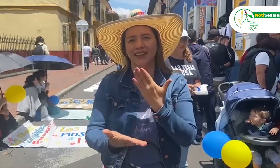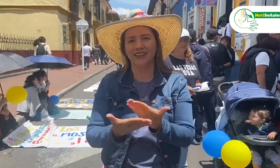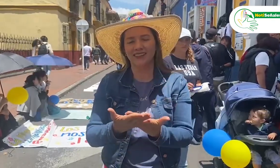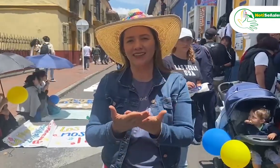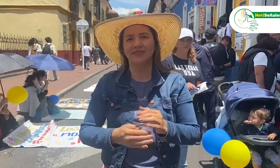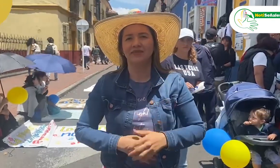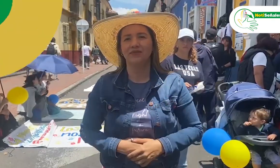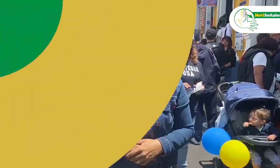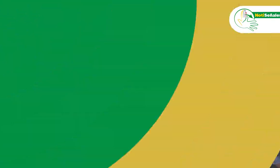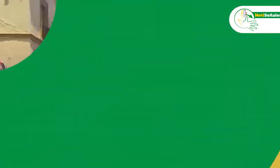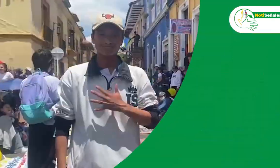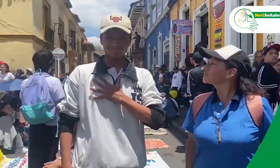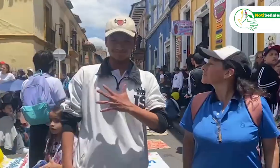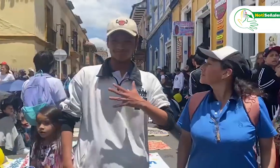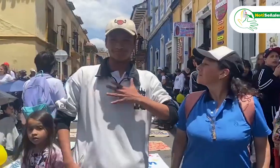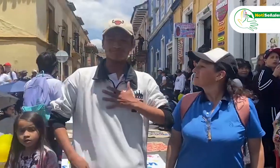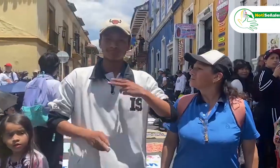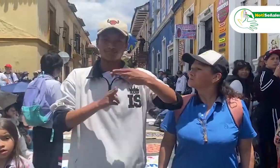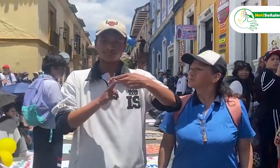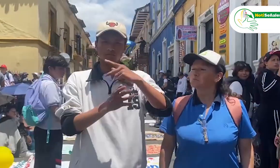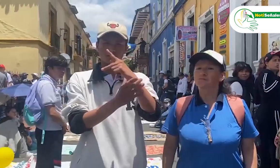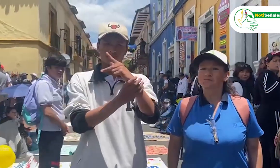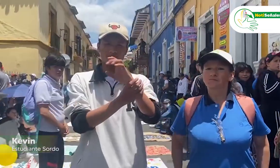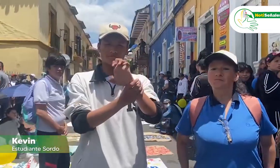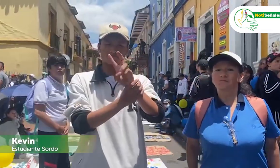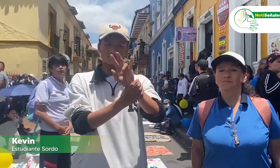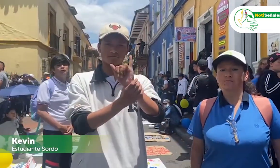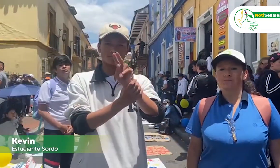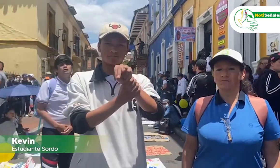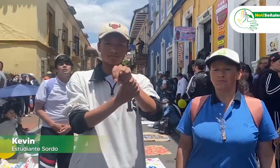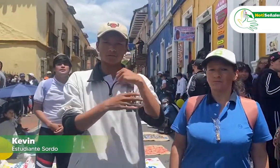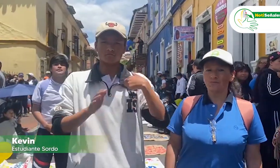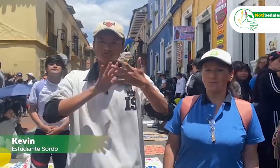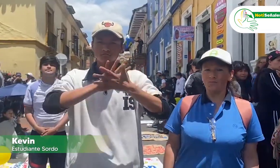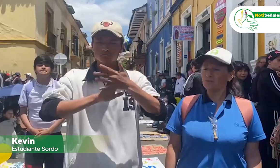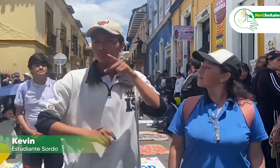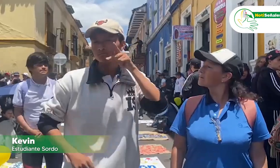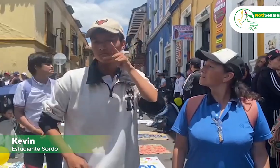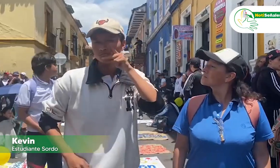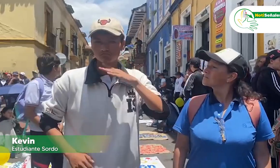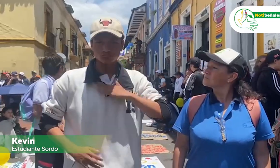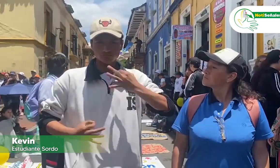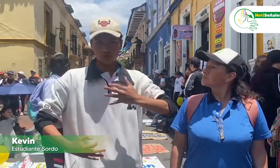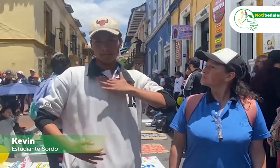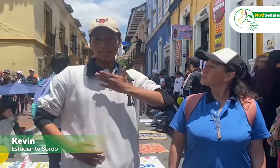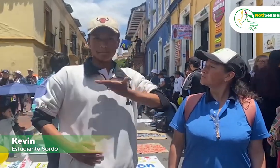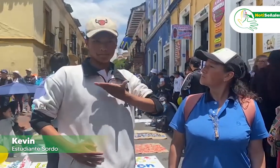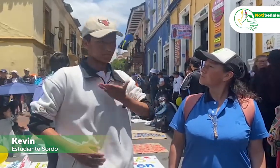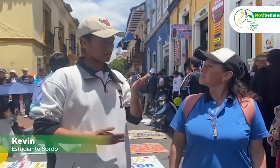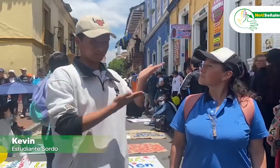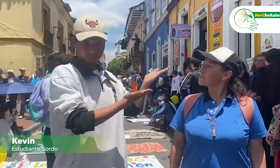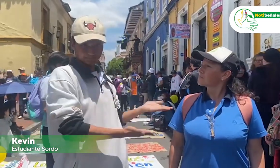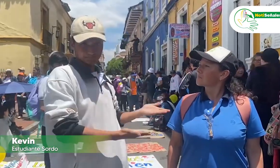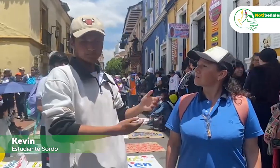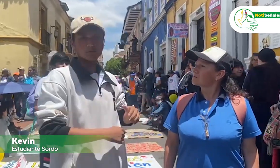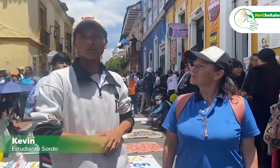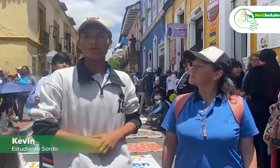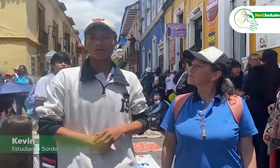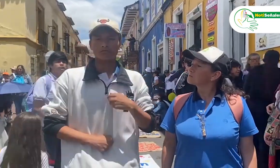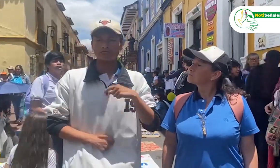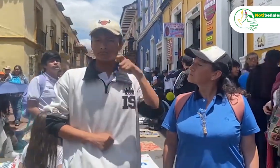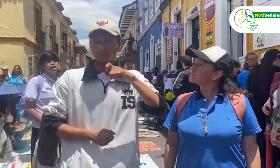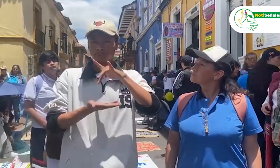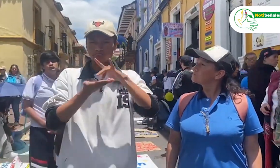Gracias. Mucho gusto, mi nombre es Kevin, mi seña es esta. Me encuentro con mi mamá.